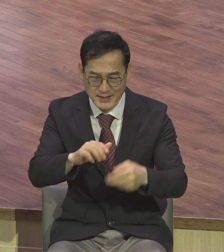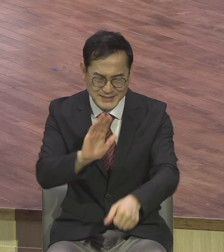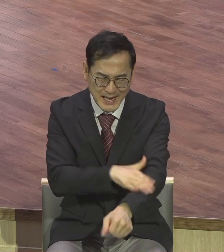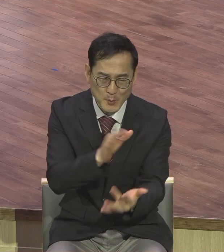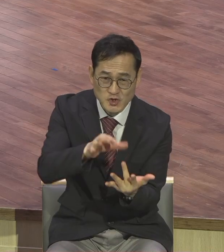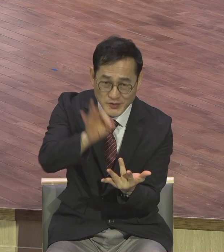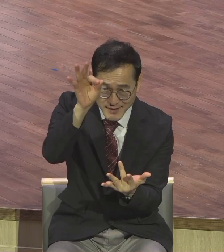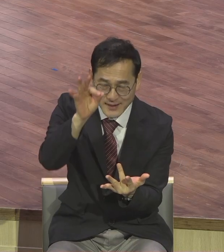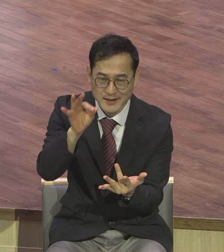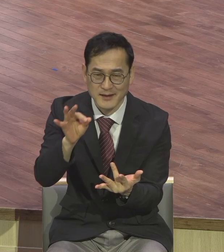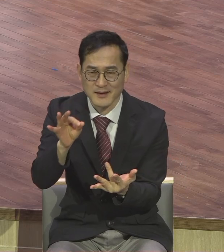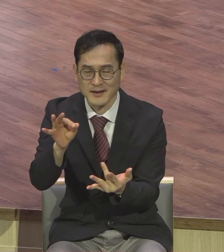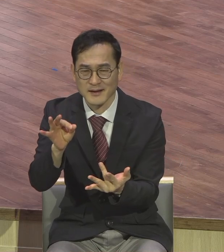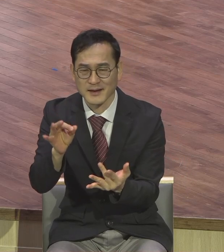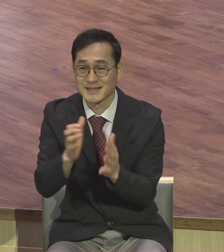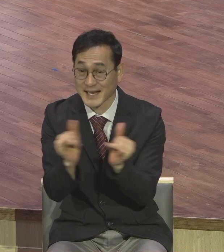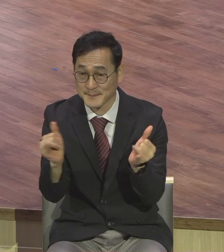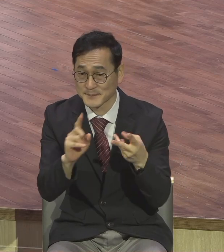바로 빌라도입니다.